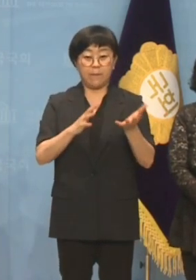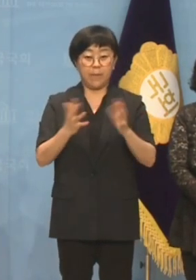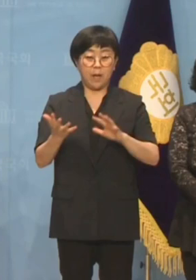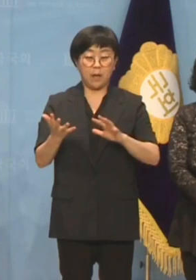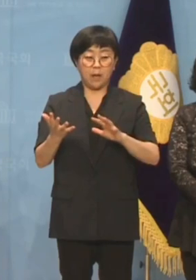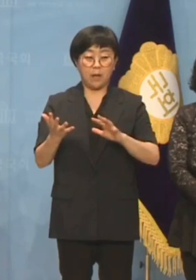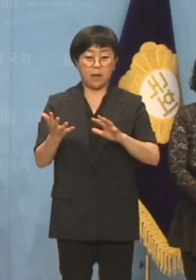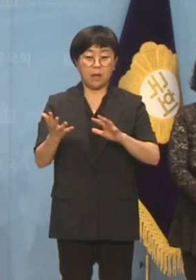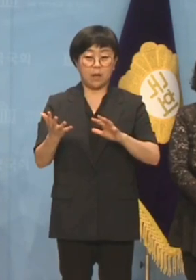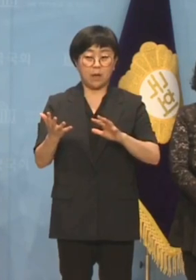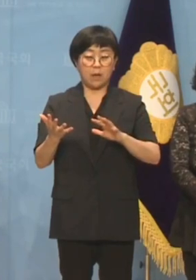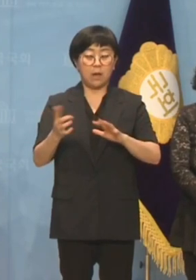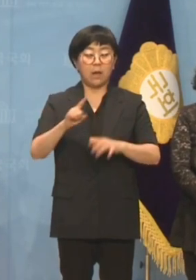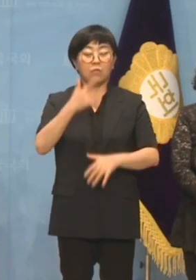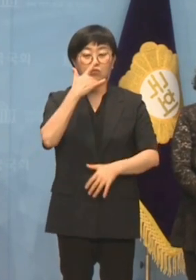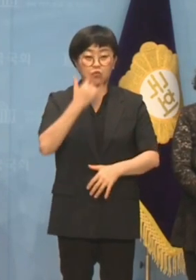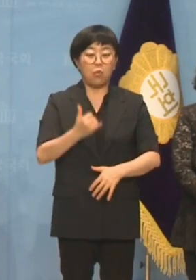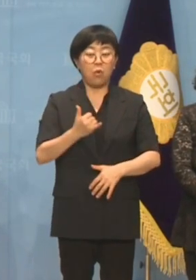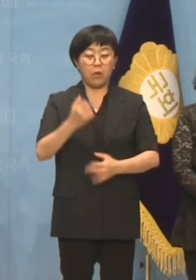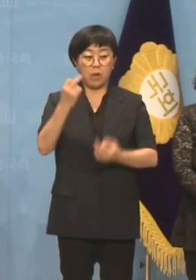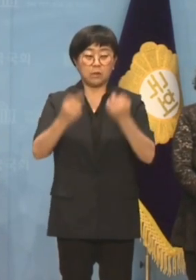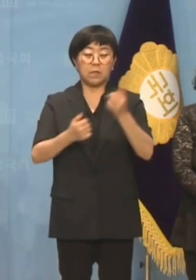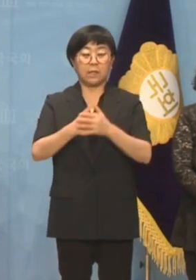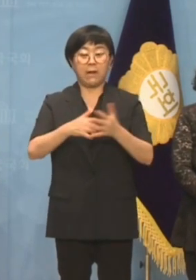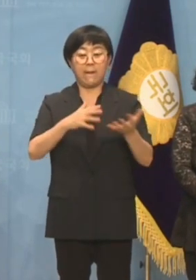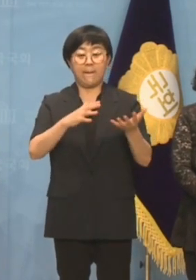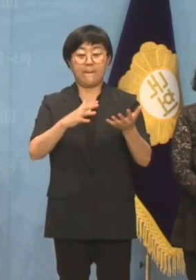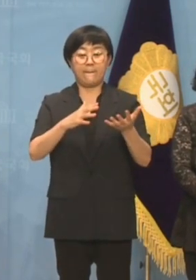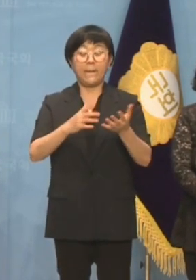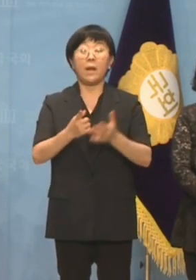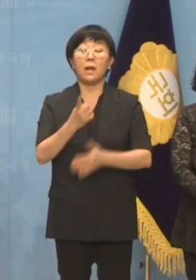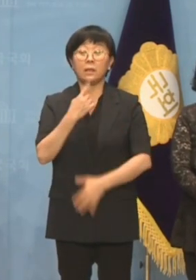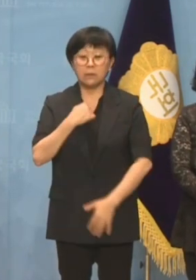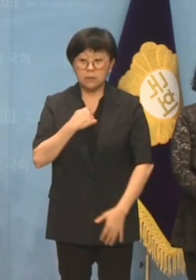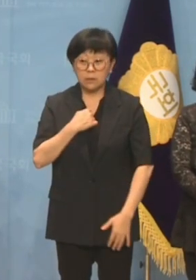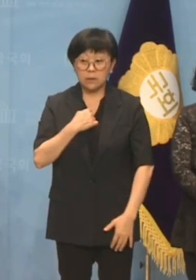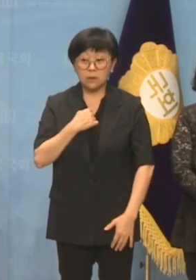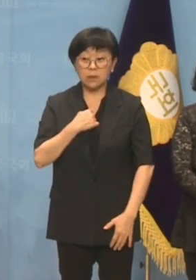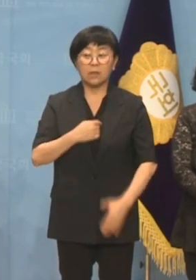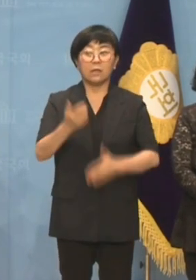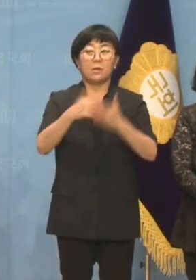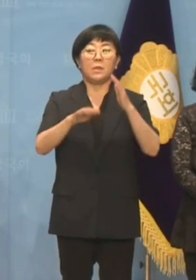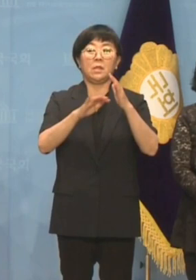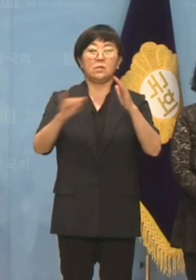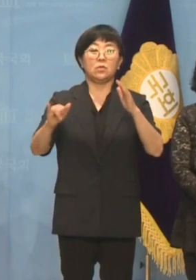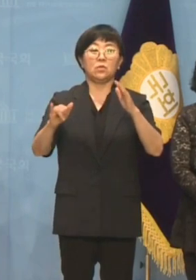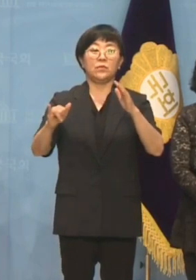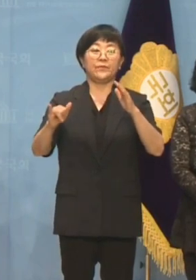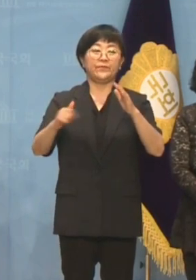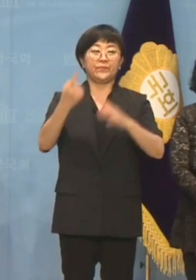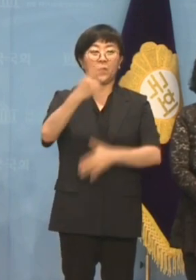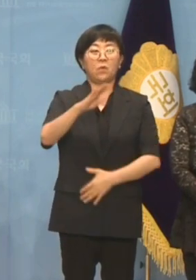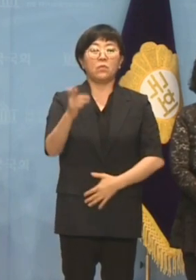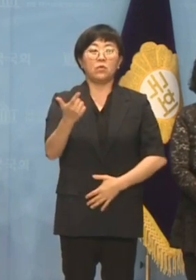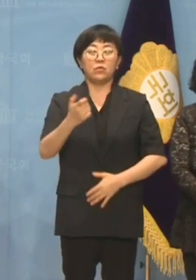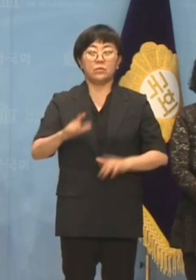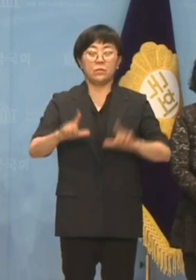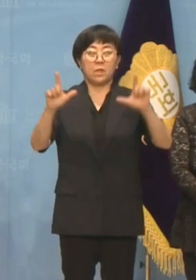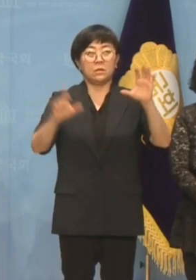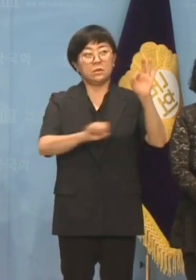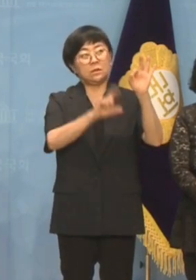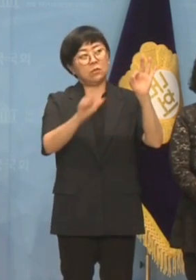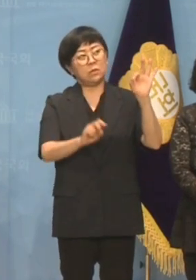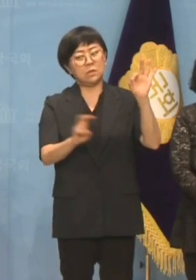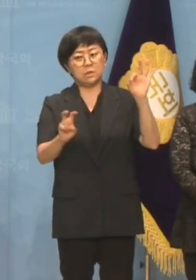명에 달하는 부모 형제가 학살당해야만 했던 유족들이 1960년